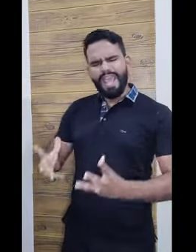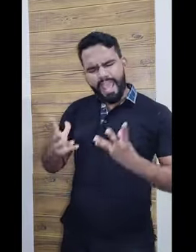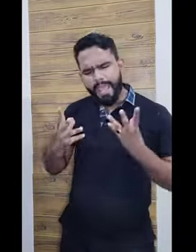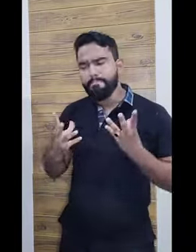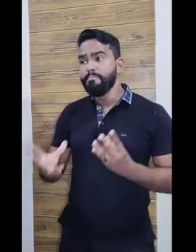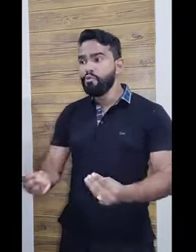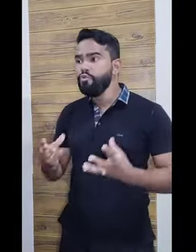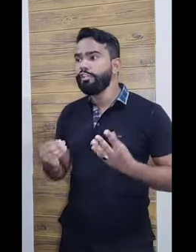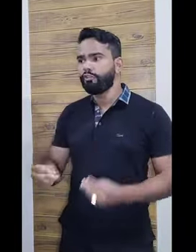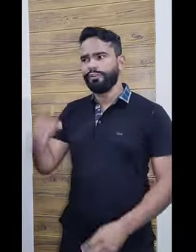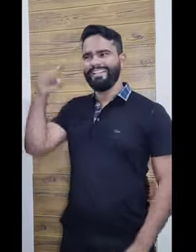é muito.